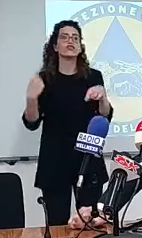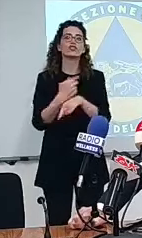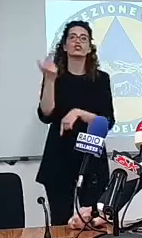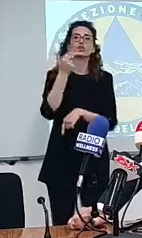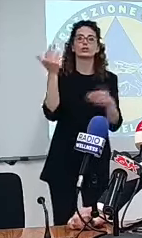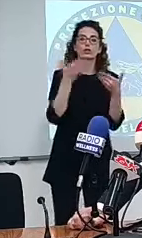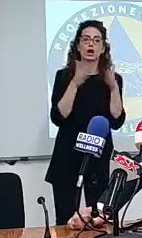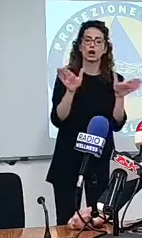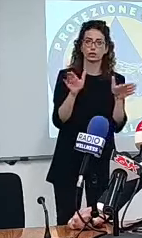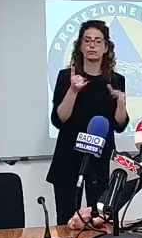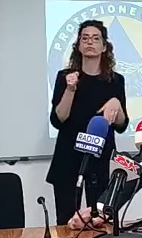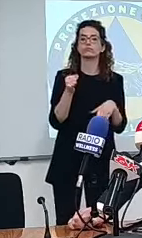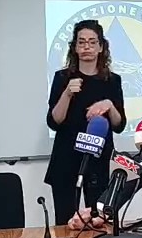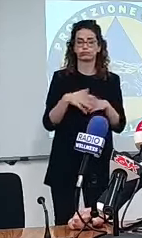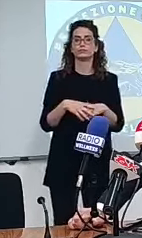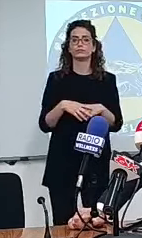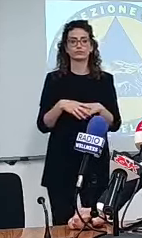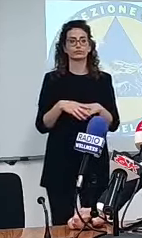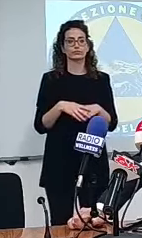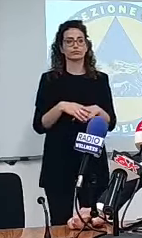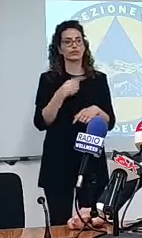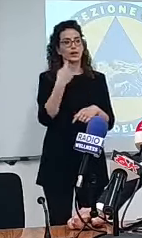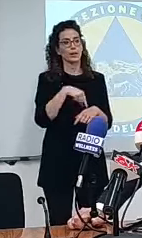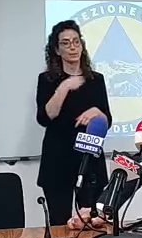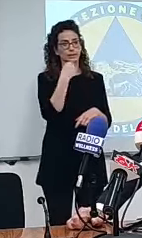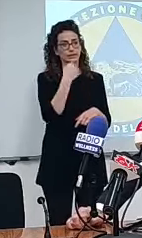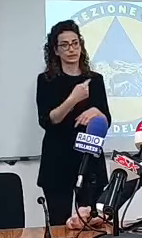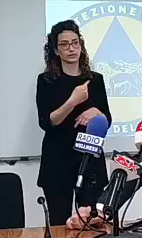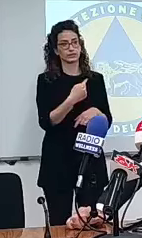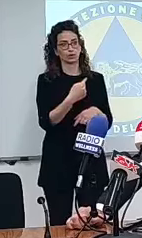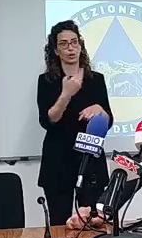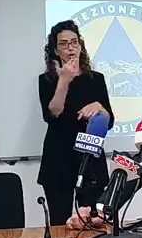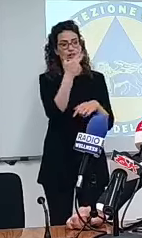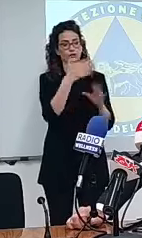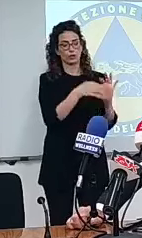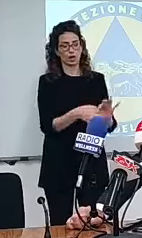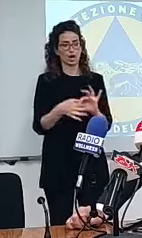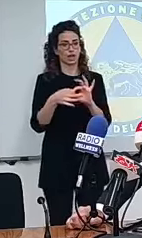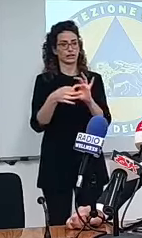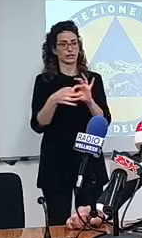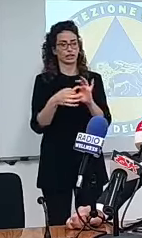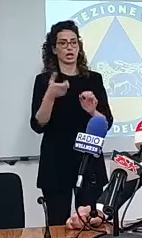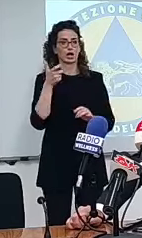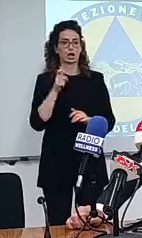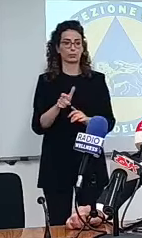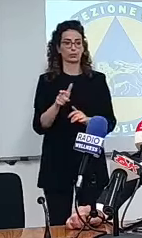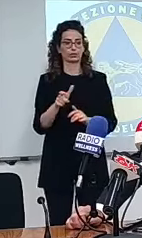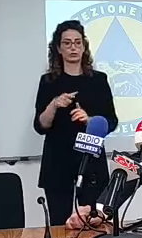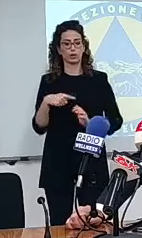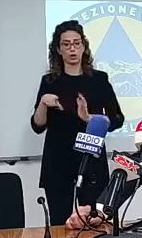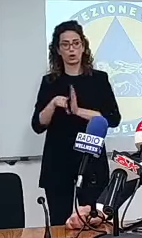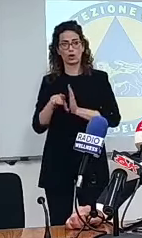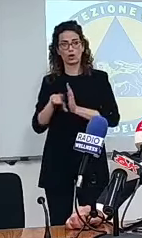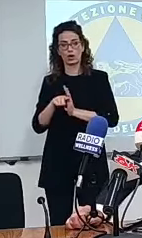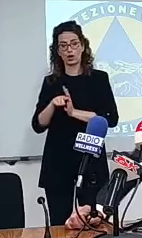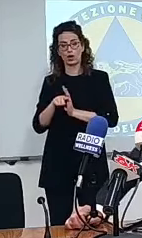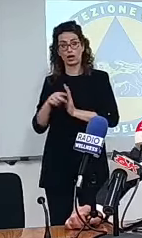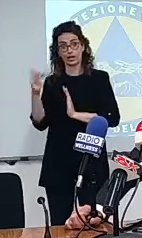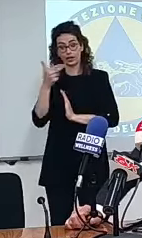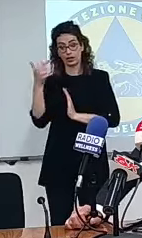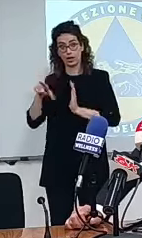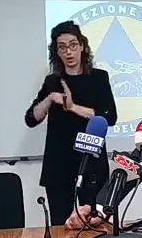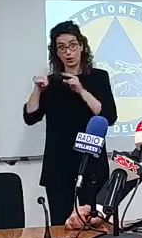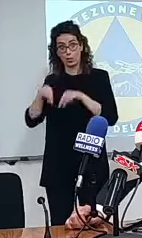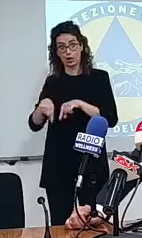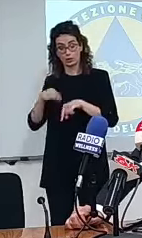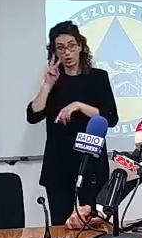hanno? Sì. Per questo ti ho detto, sui ristoranti si trascina, perché se tu leggi, quando parla dei ristoranti in questo